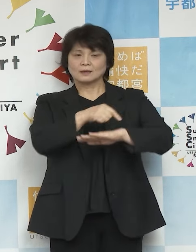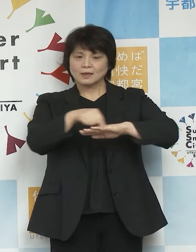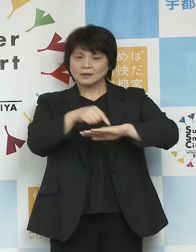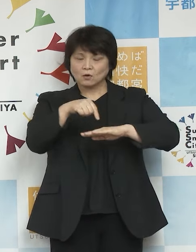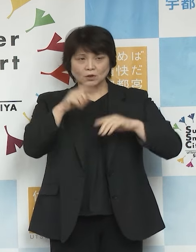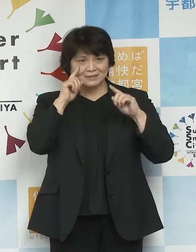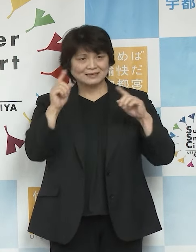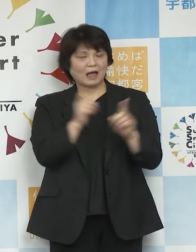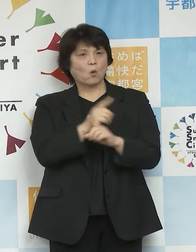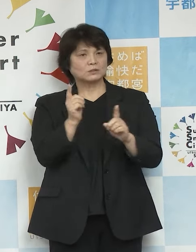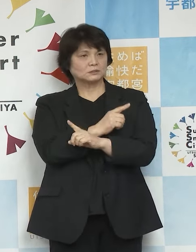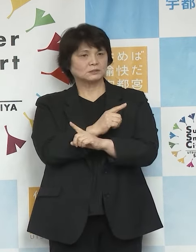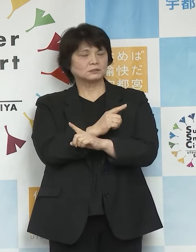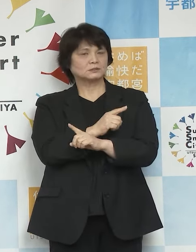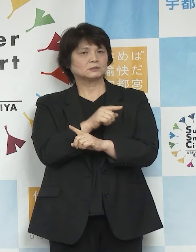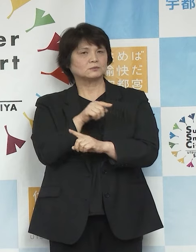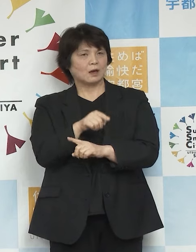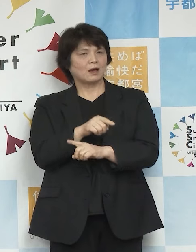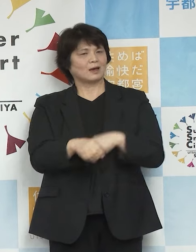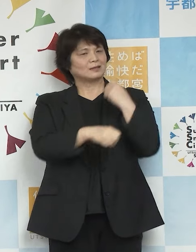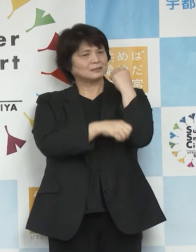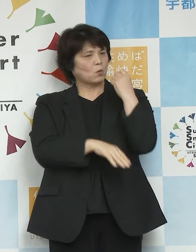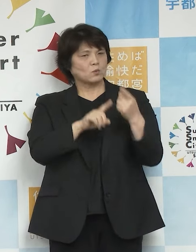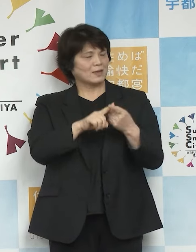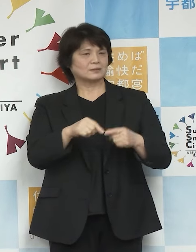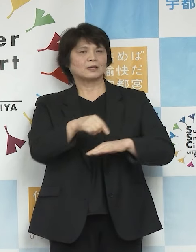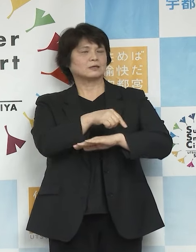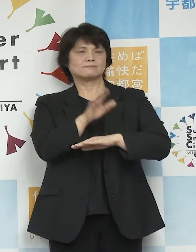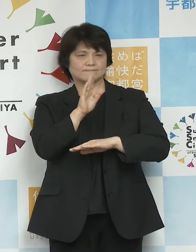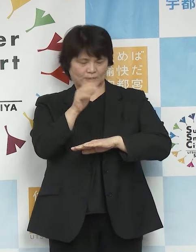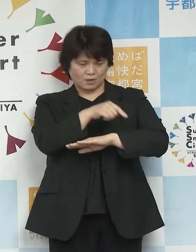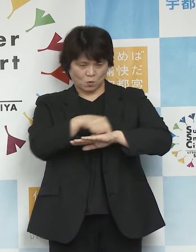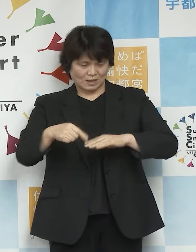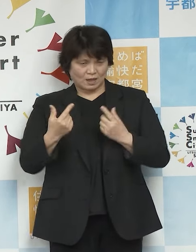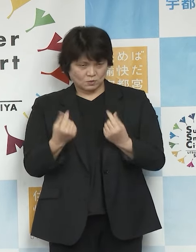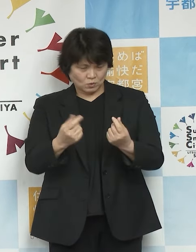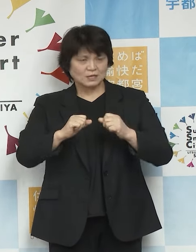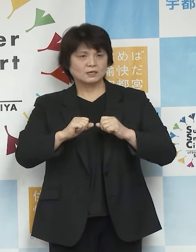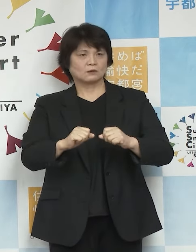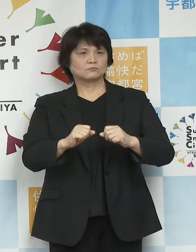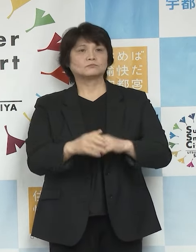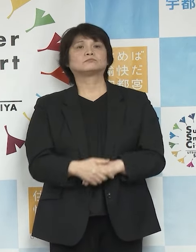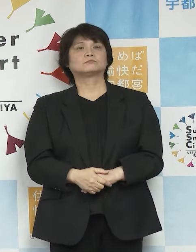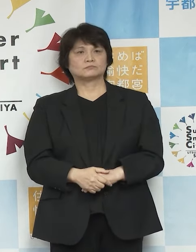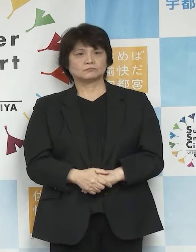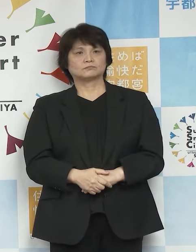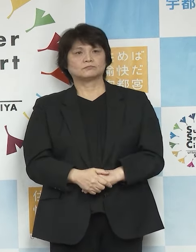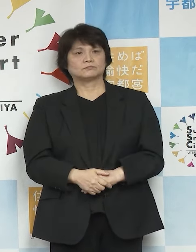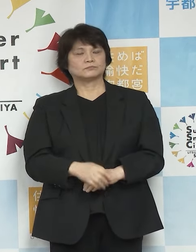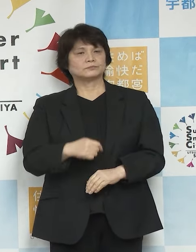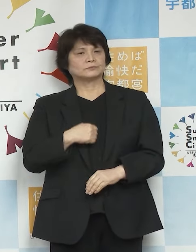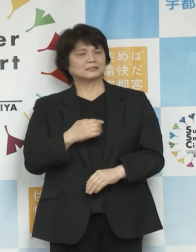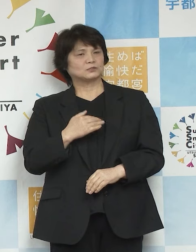直し等については、基本的には予定通りでありますけれども、これは機動運送高度化実施計画